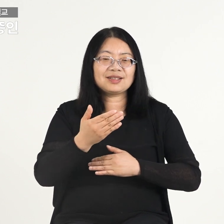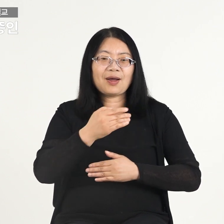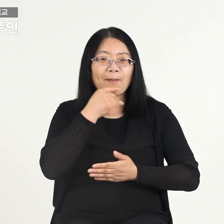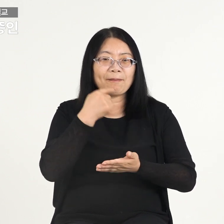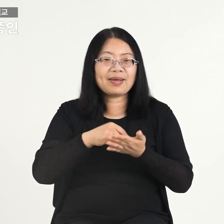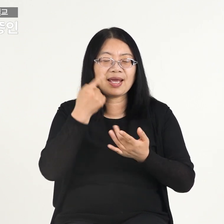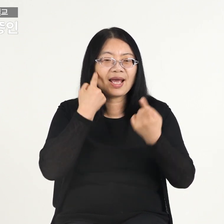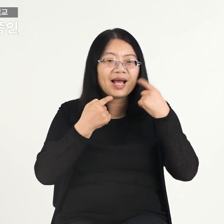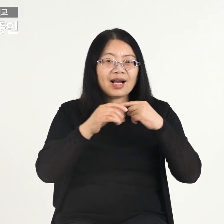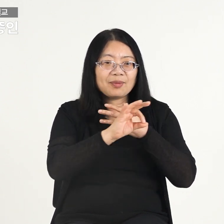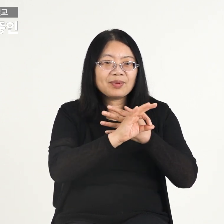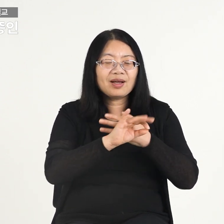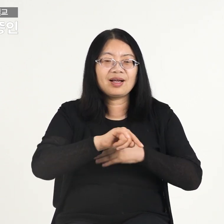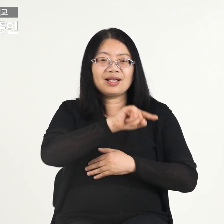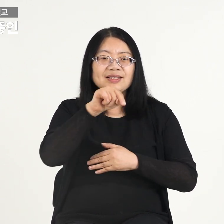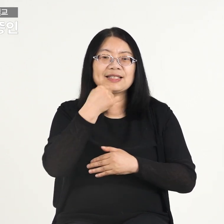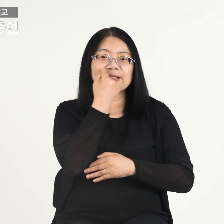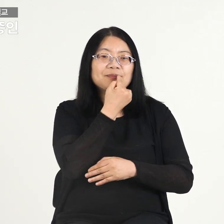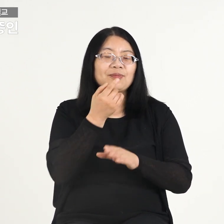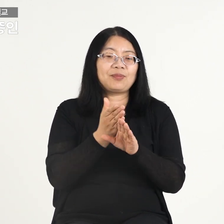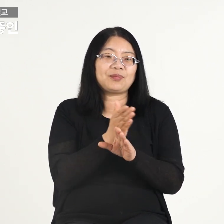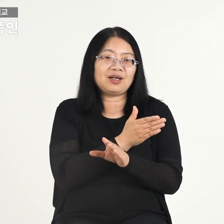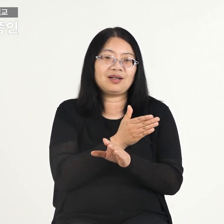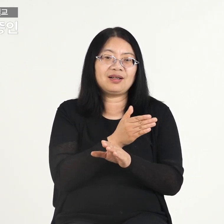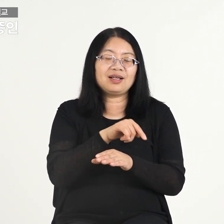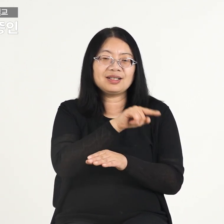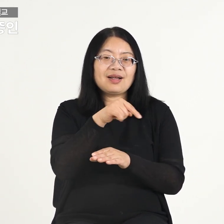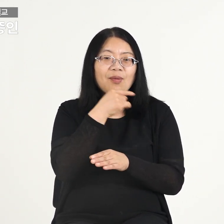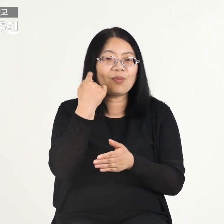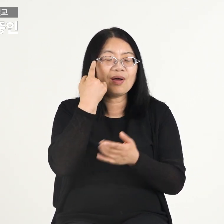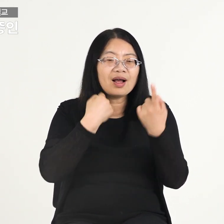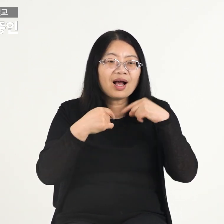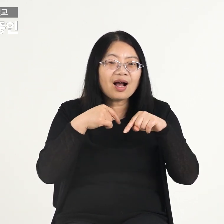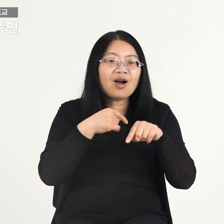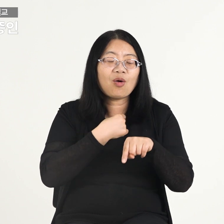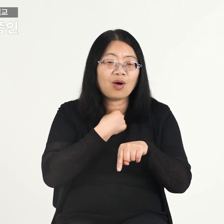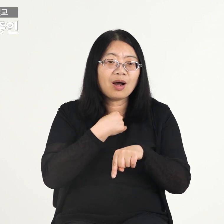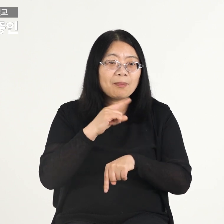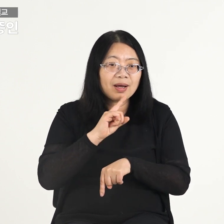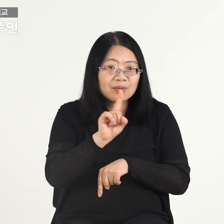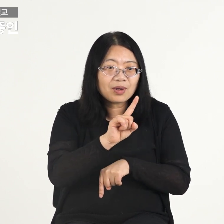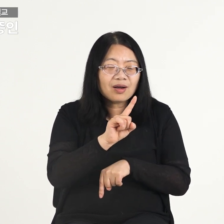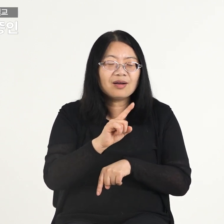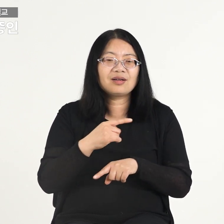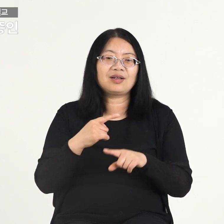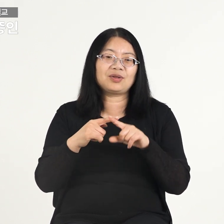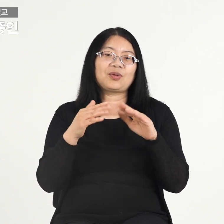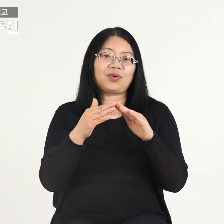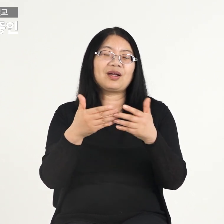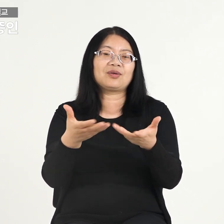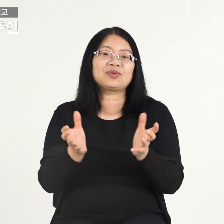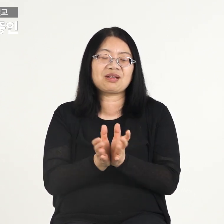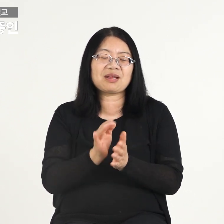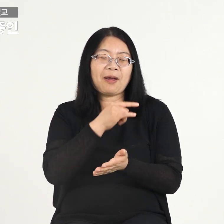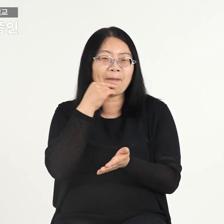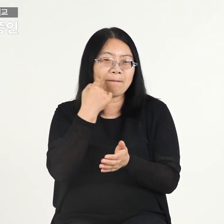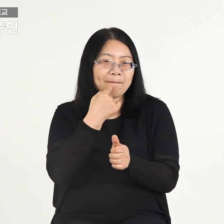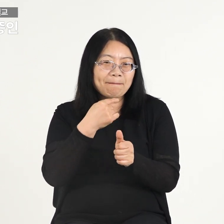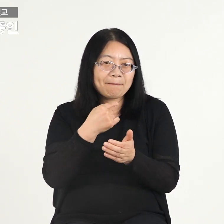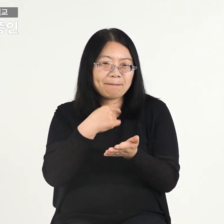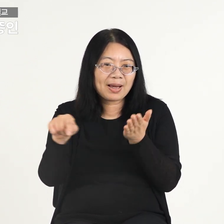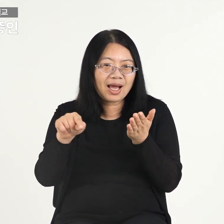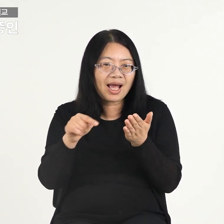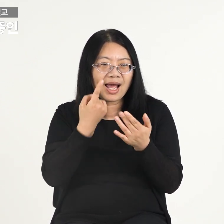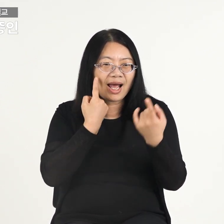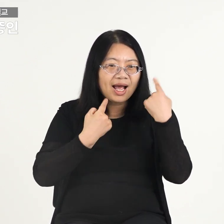하면 그들의 입에서, 그들을 해하고자 한다는 말은 어디를? 교회 공동체를 해하고자 하면,